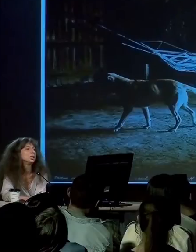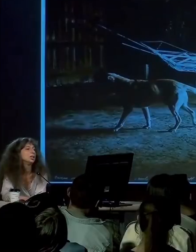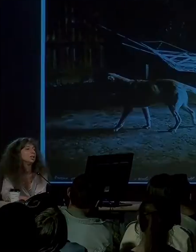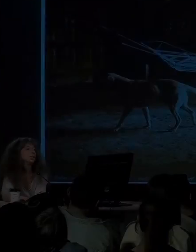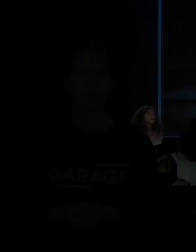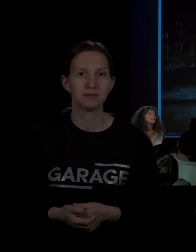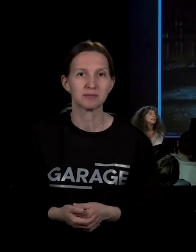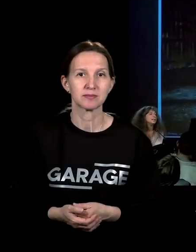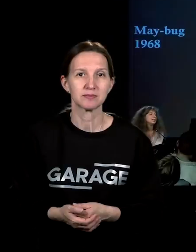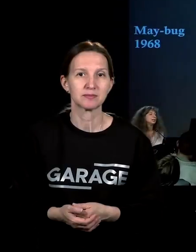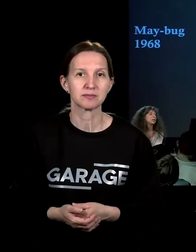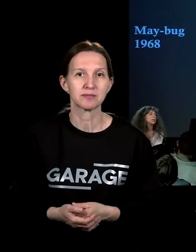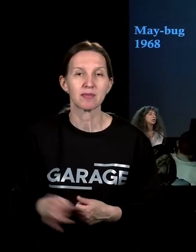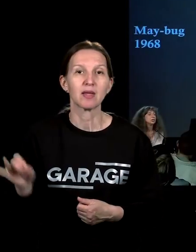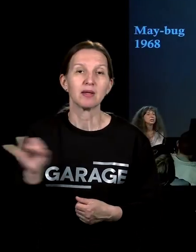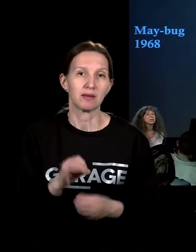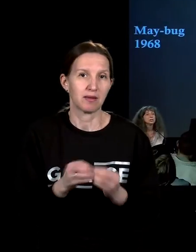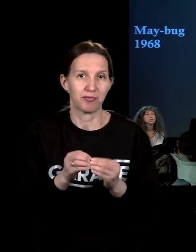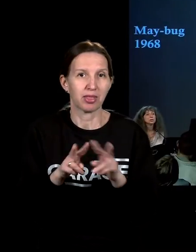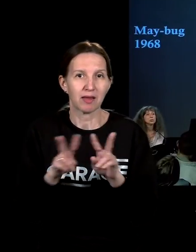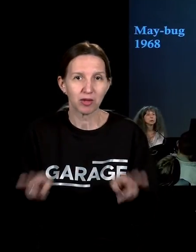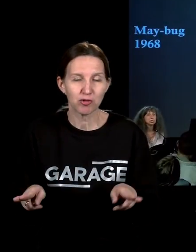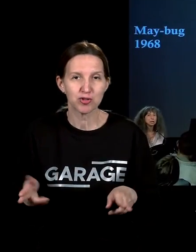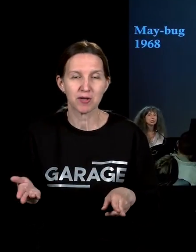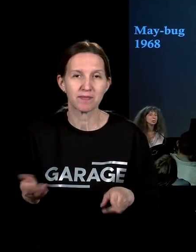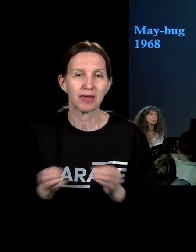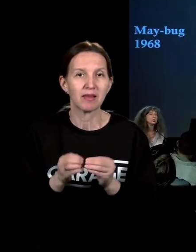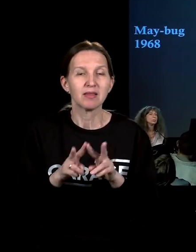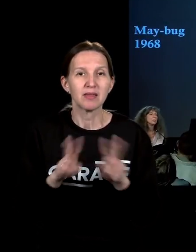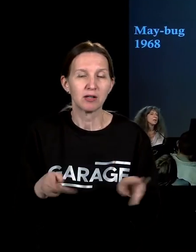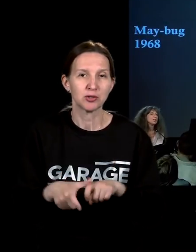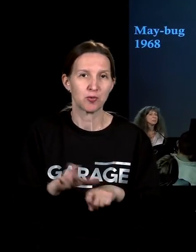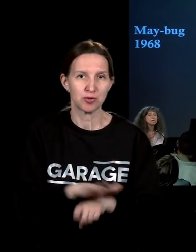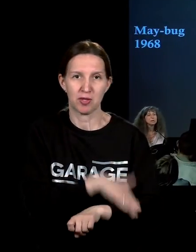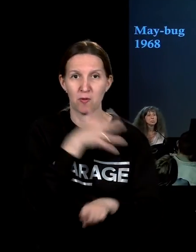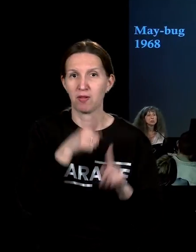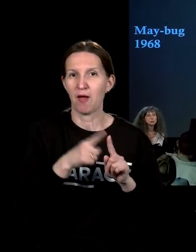колесико. И такие же, и также долгое время